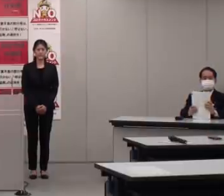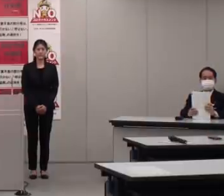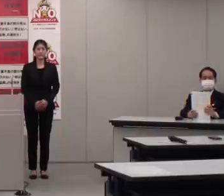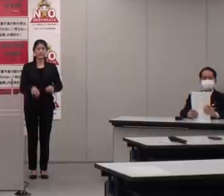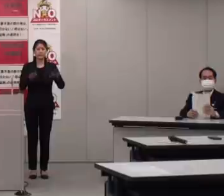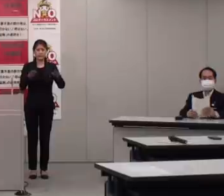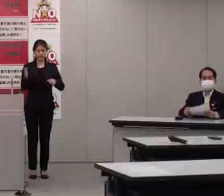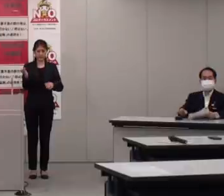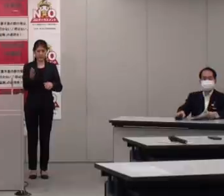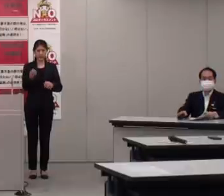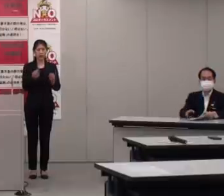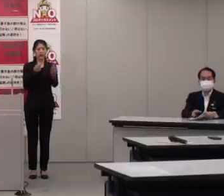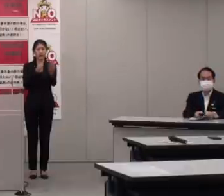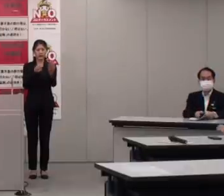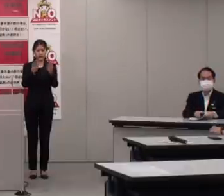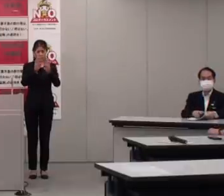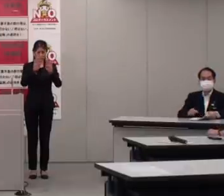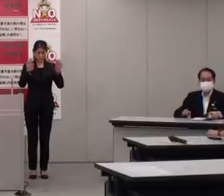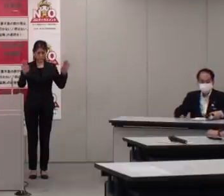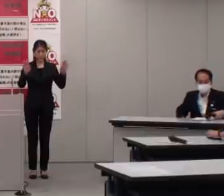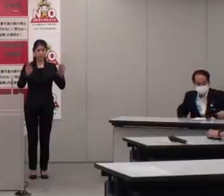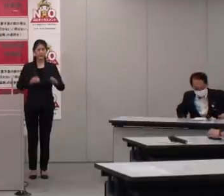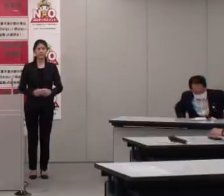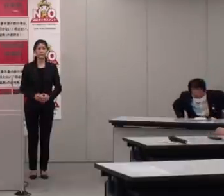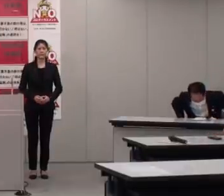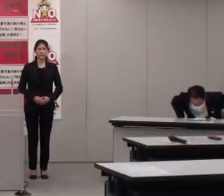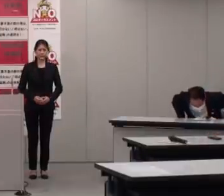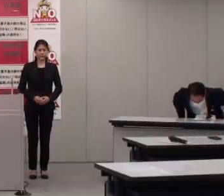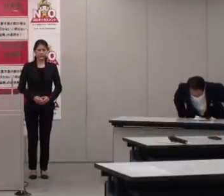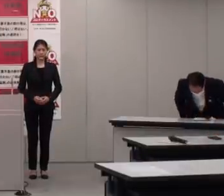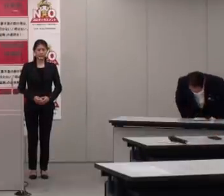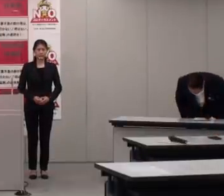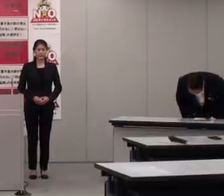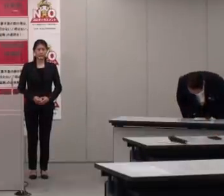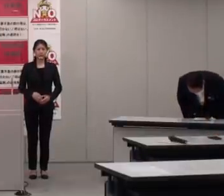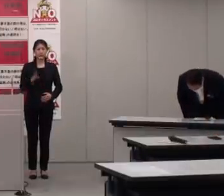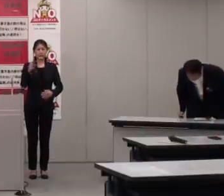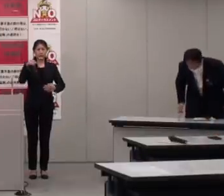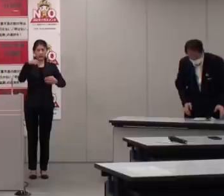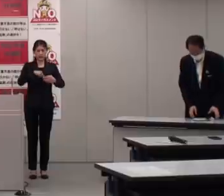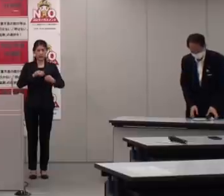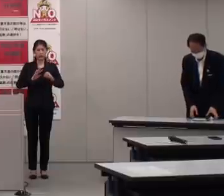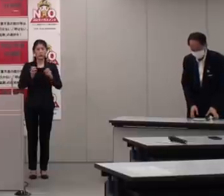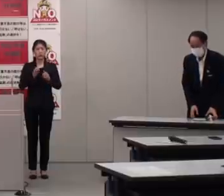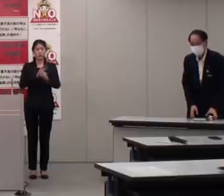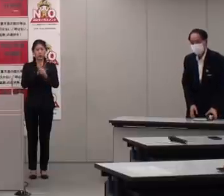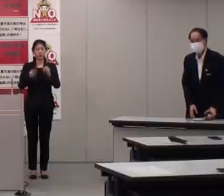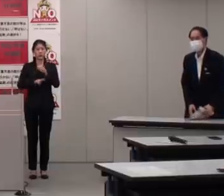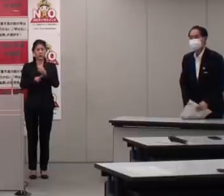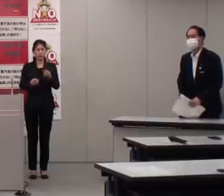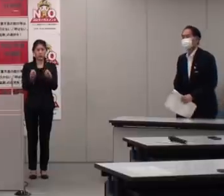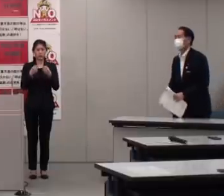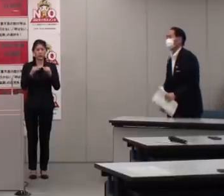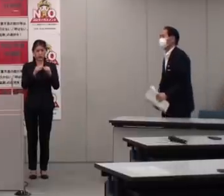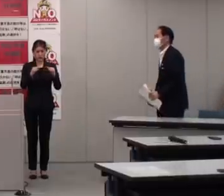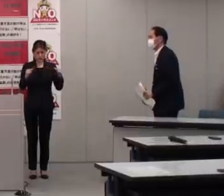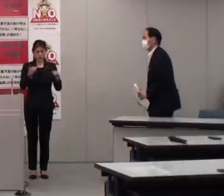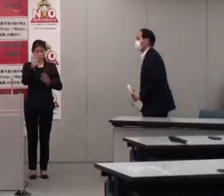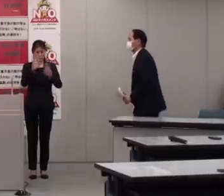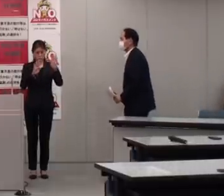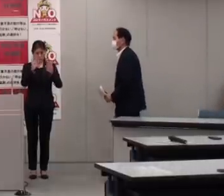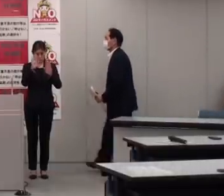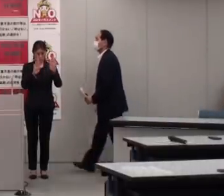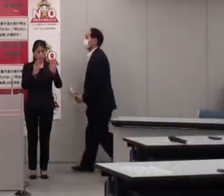それではただいまから記者会見を行います。早速ではございますが、県内での新型コロナウイルス感染症の状況を踏